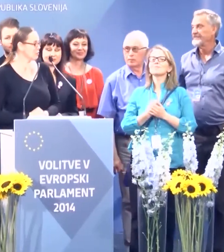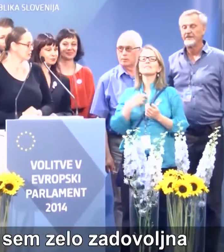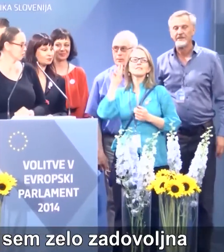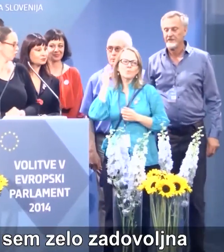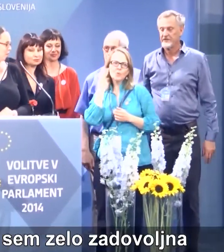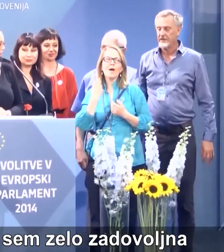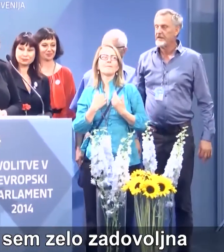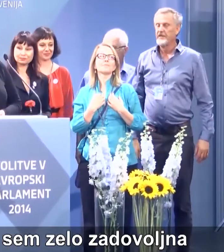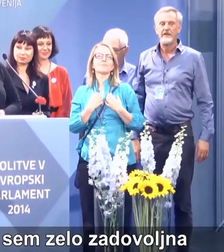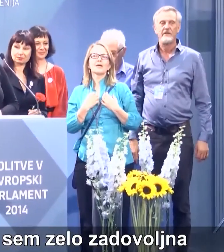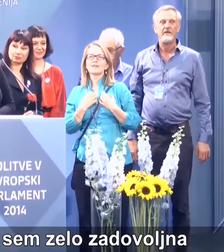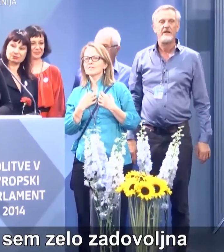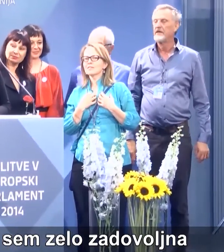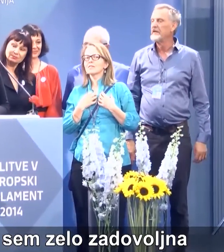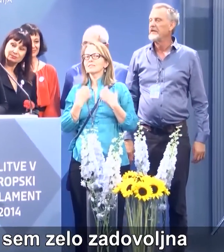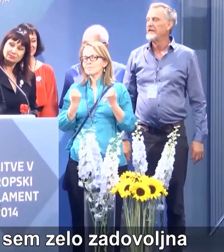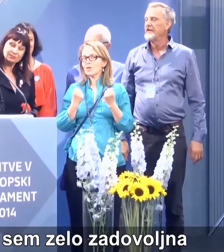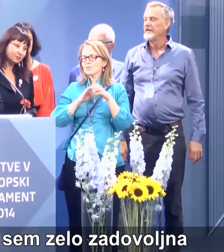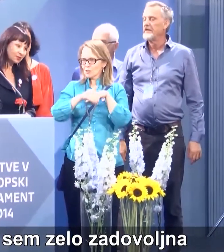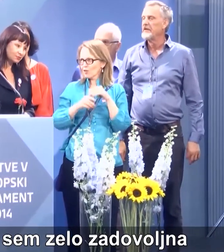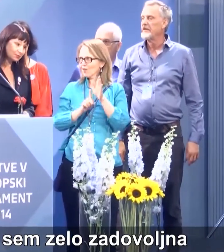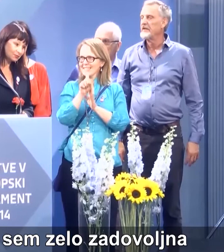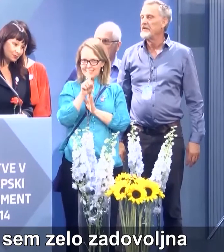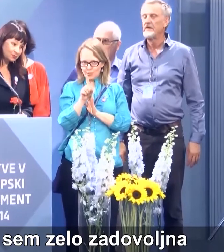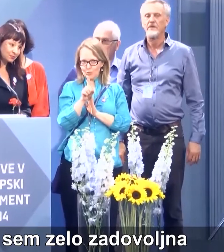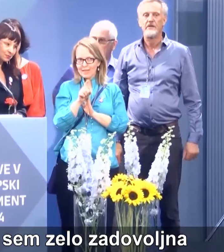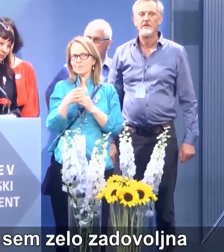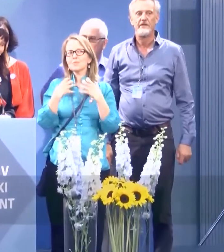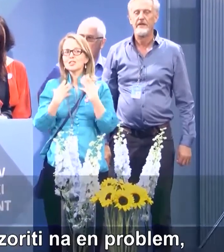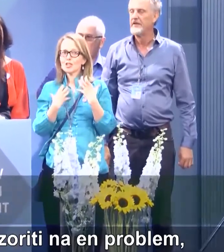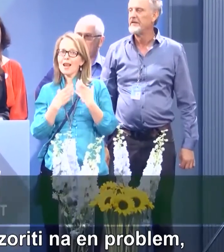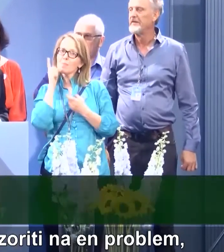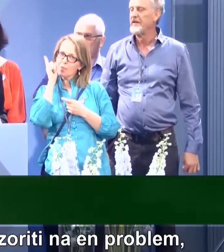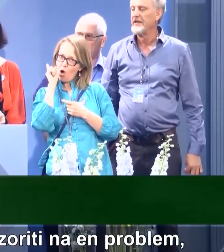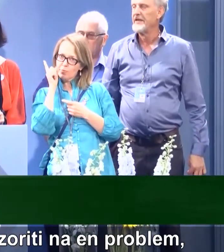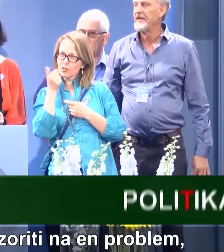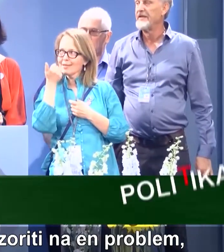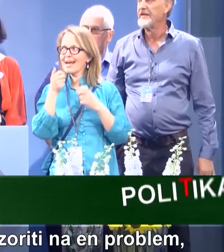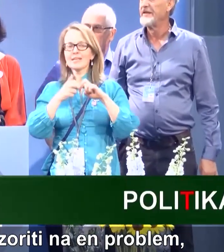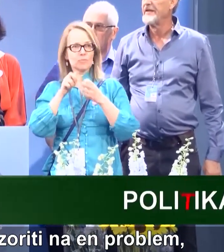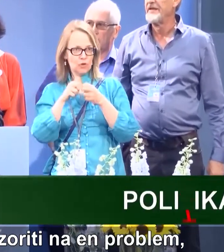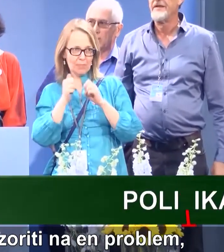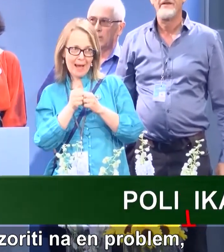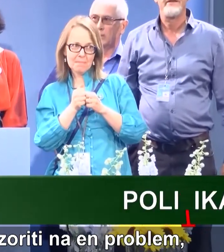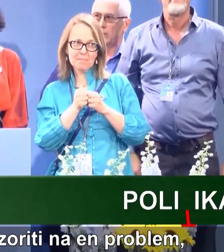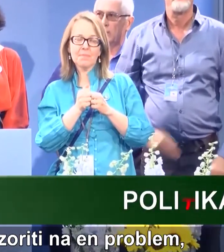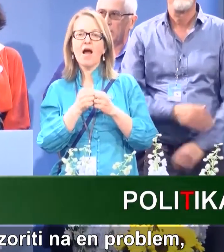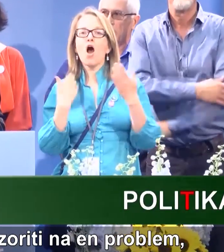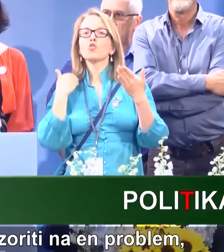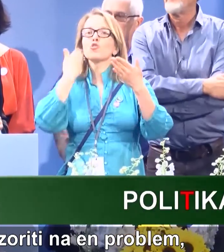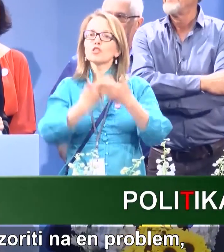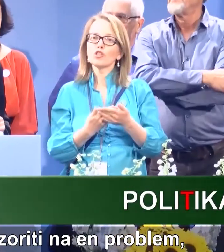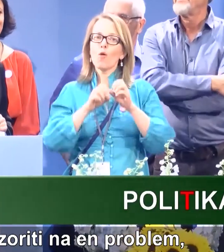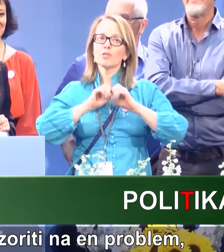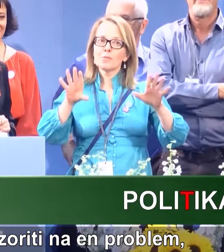Lepo zdrav sem skupaj, sem gluha, sem zelo zadovoljna z rezultati, želela pa bi opozoriti na en